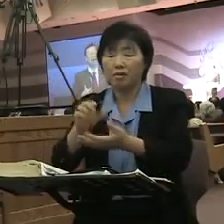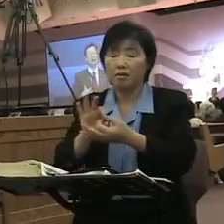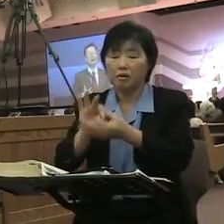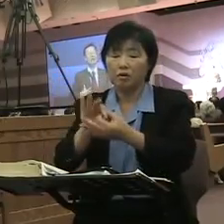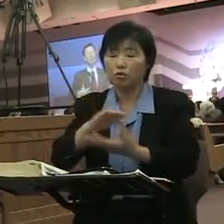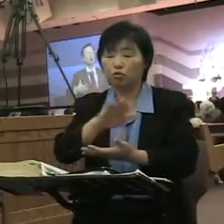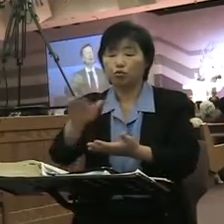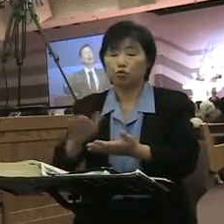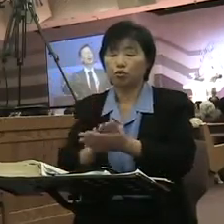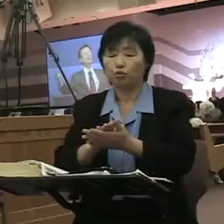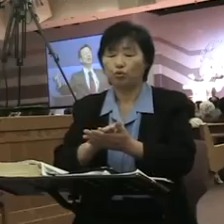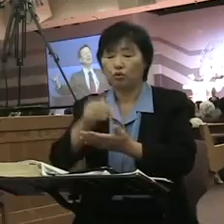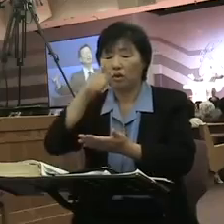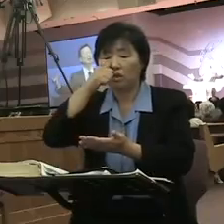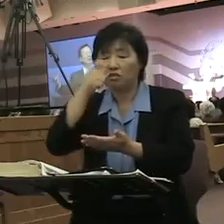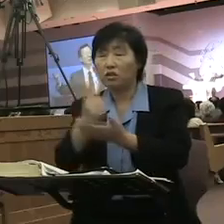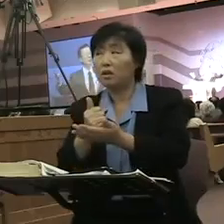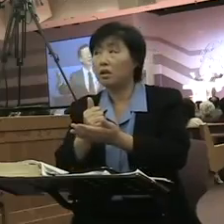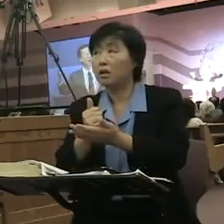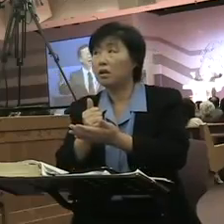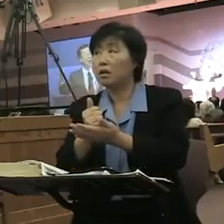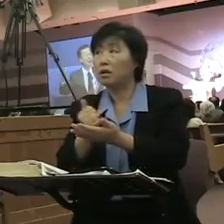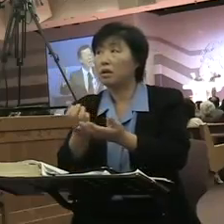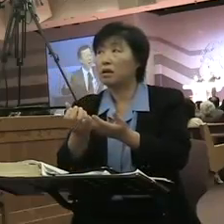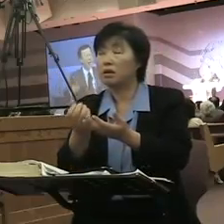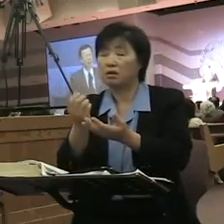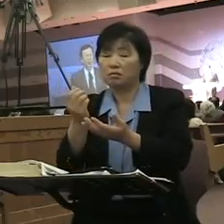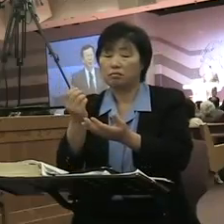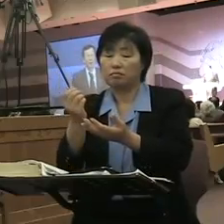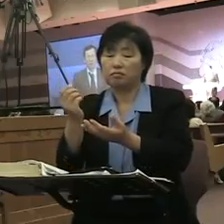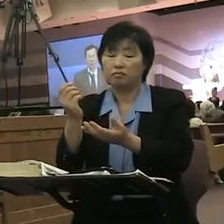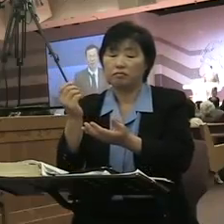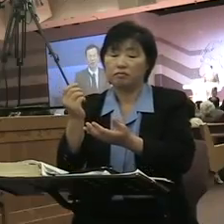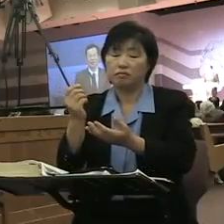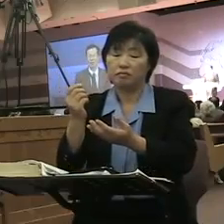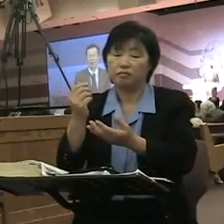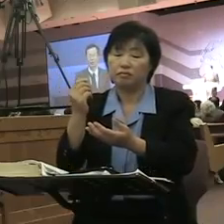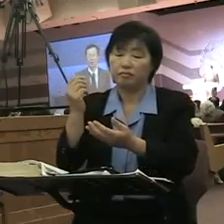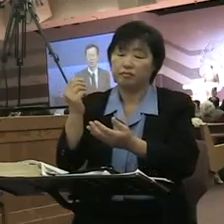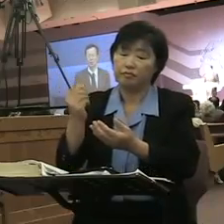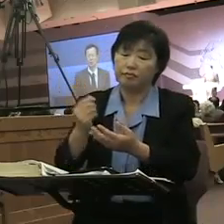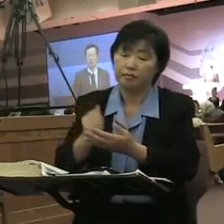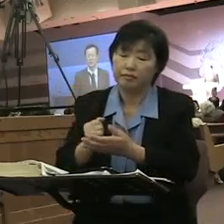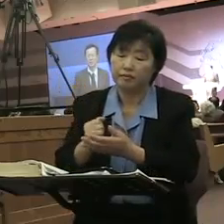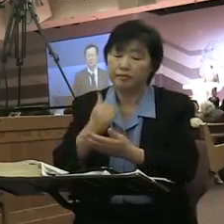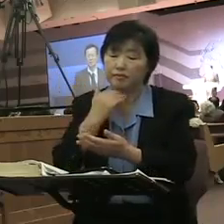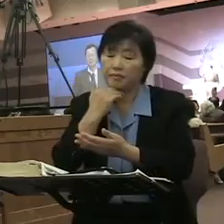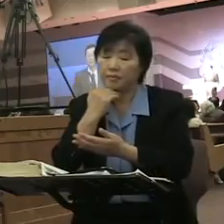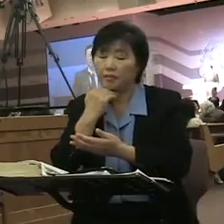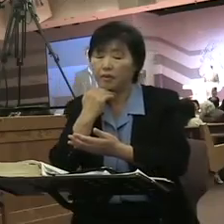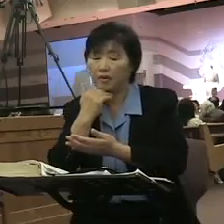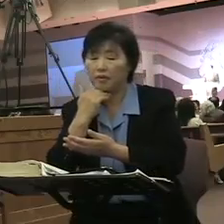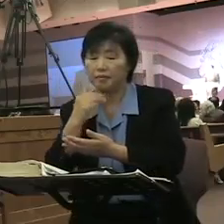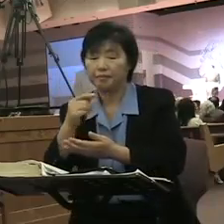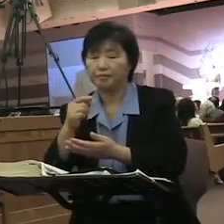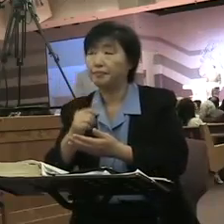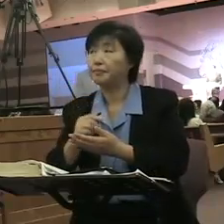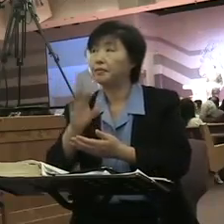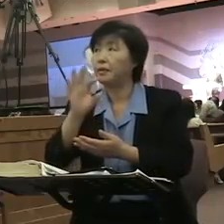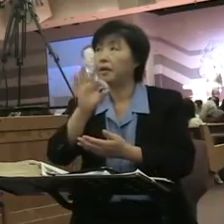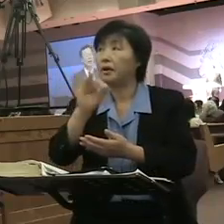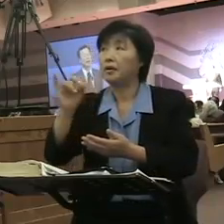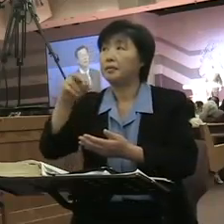되는 재앙을 면케하신 하나님을 그들이 항상 바라보며 기다렸다는 것입니다.